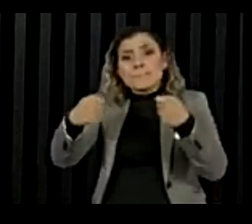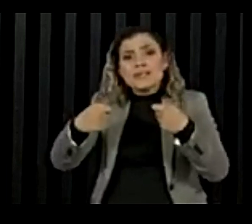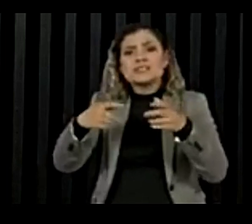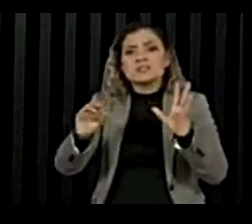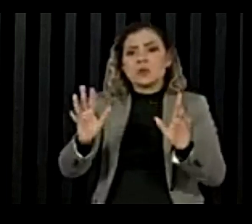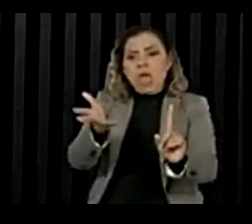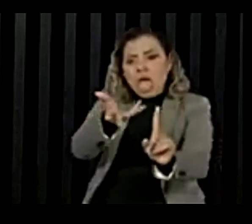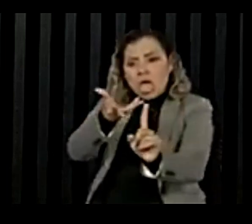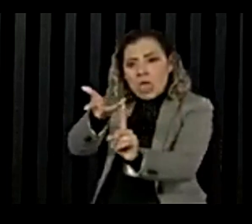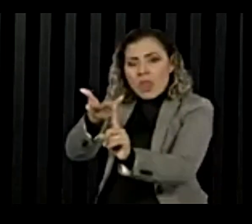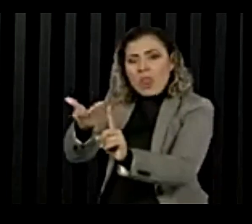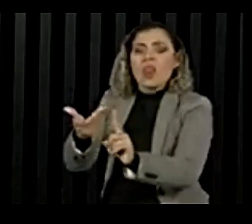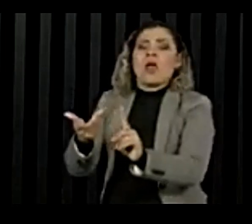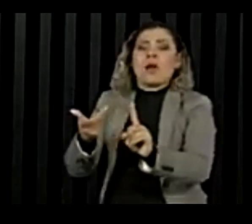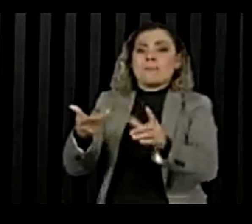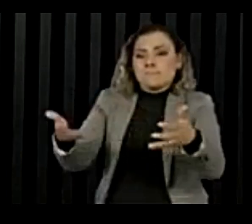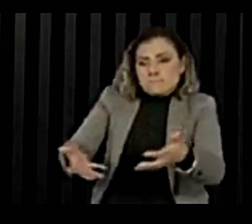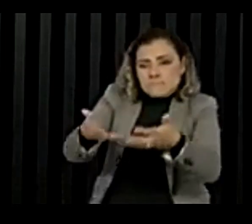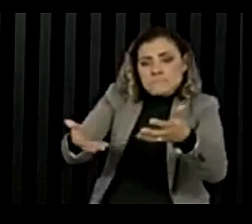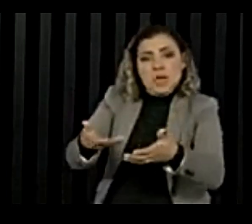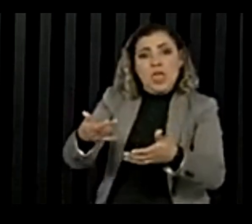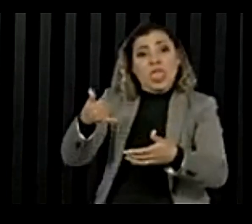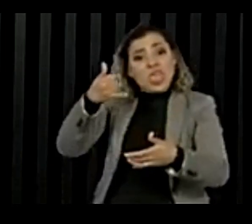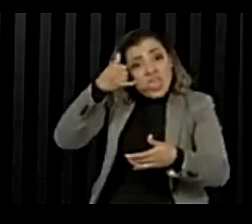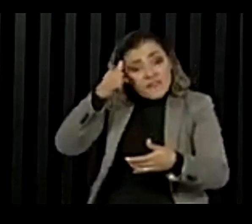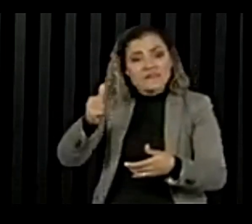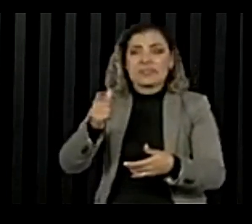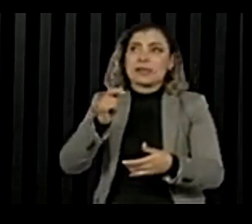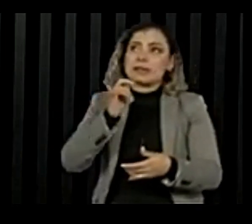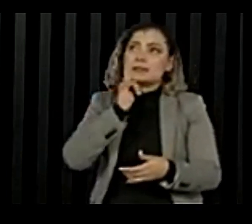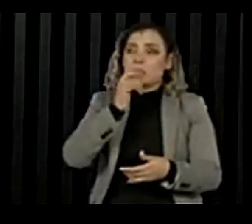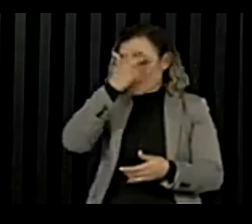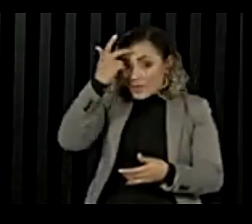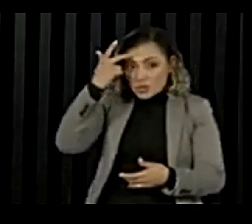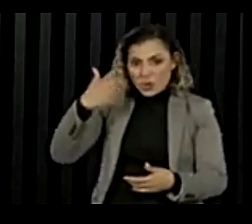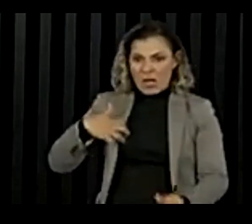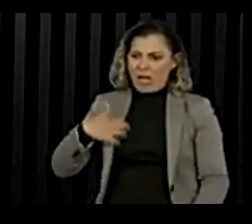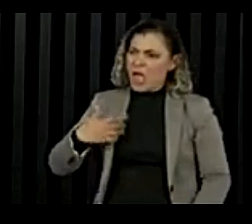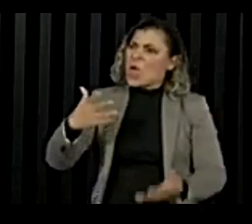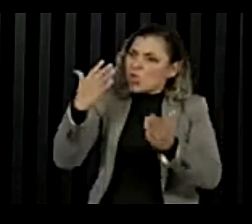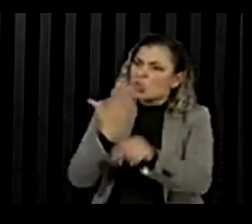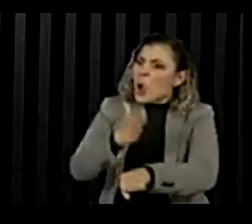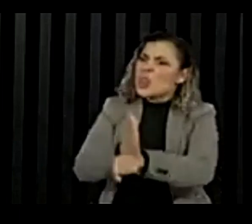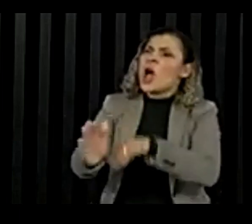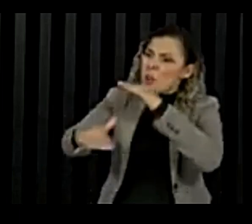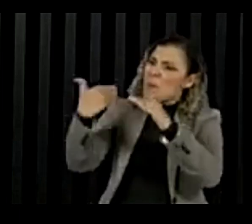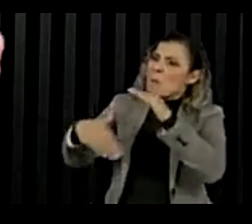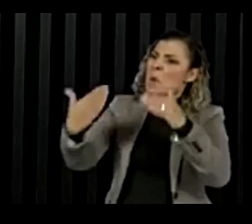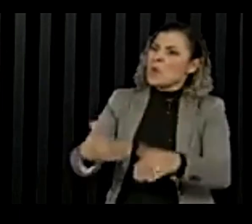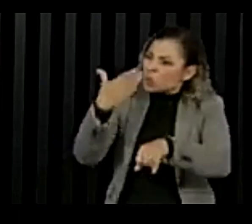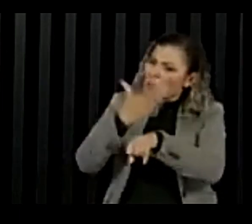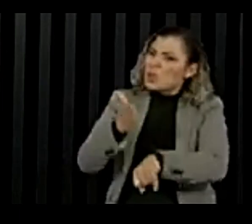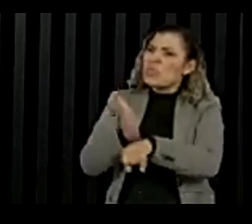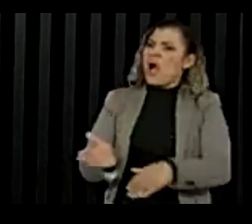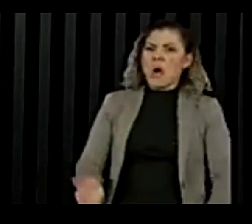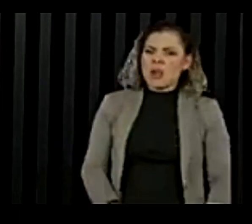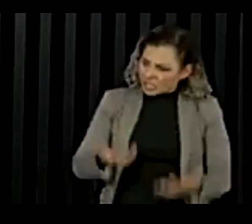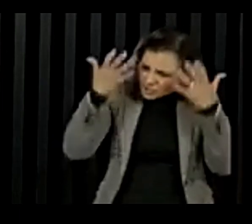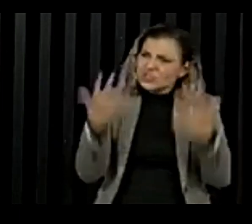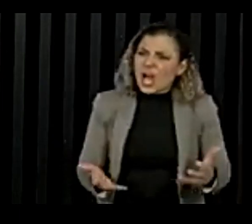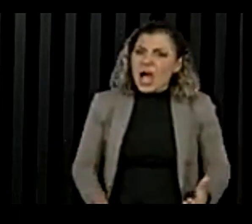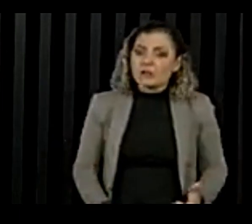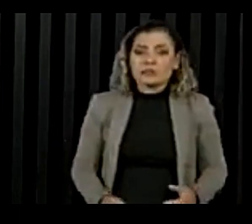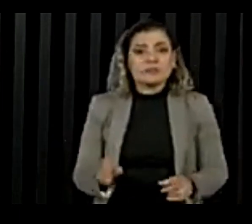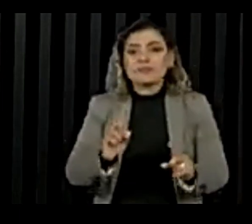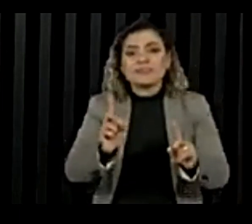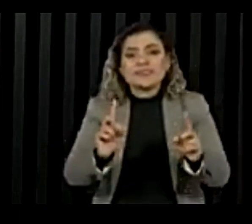sem irritá-lo, sem tentar converter um assinante para um veículo à força, do tipo, você só vai ler se você for